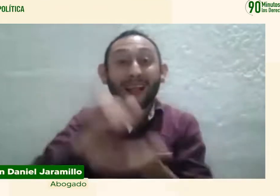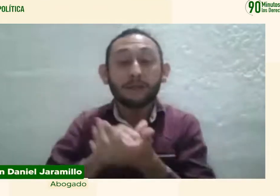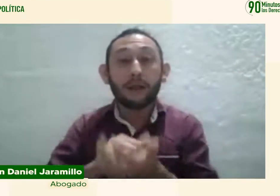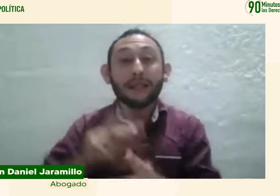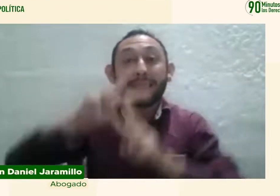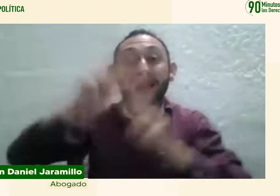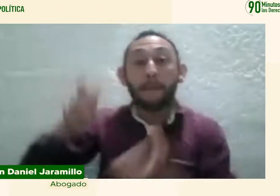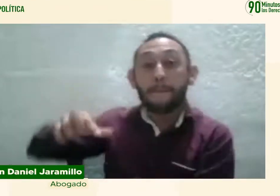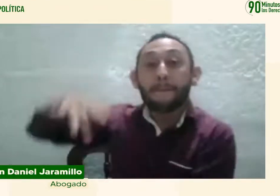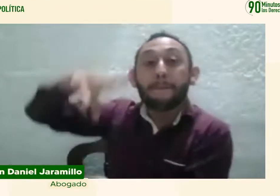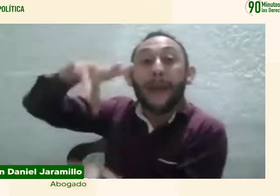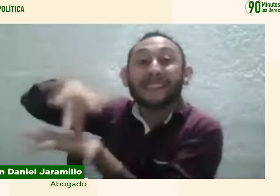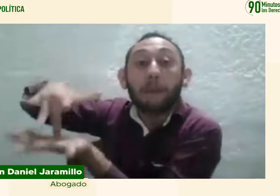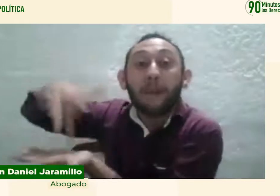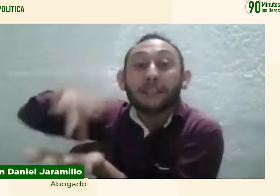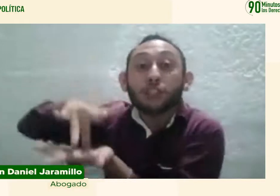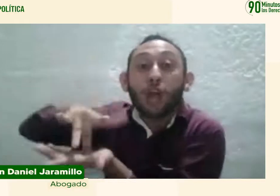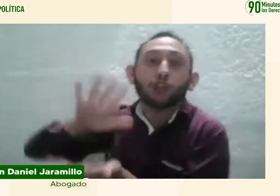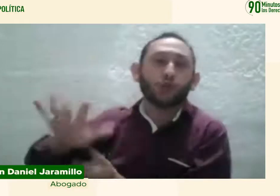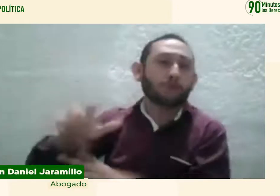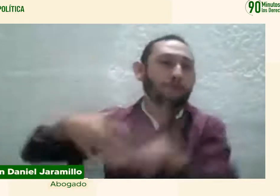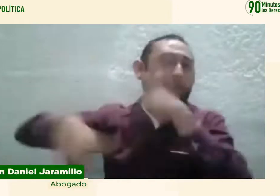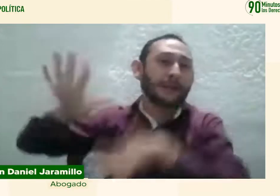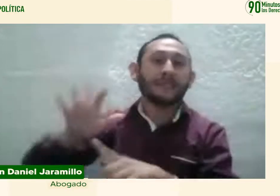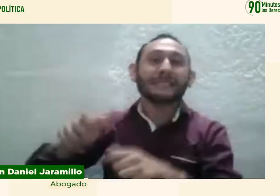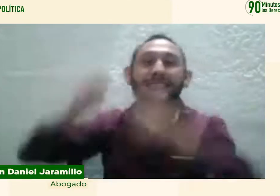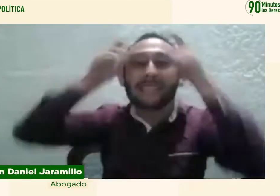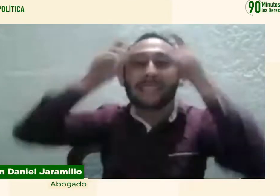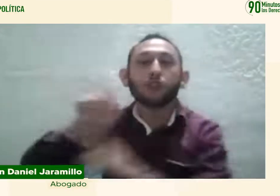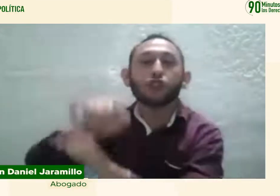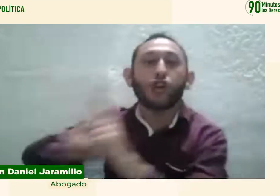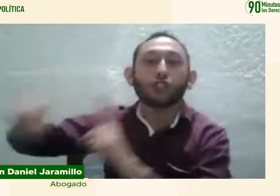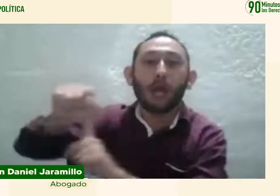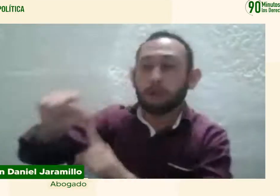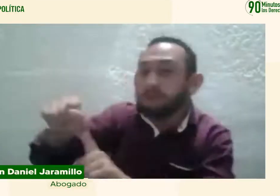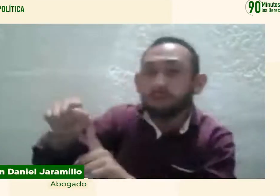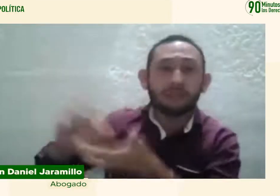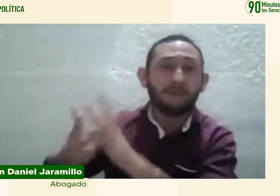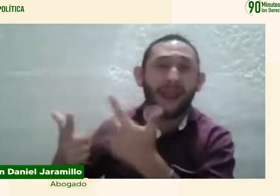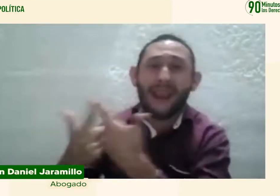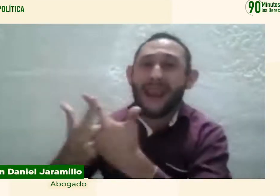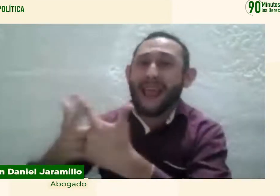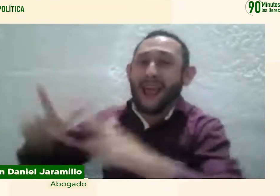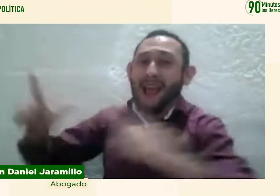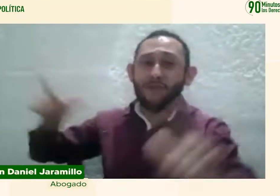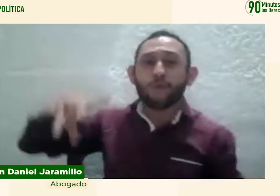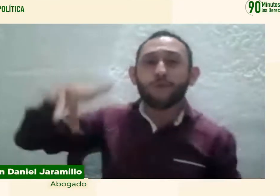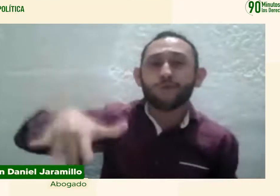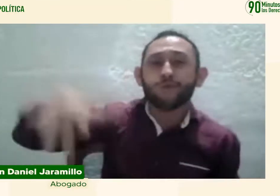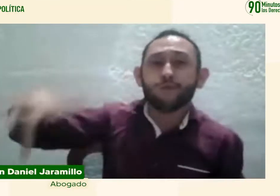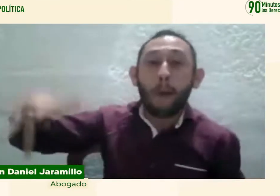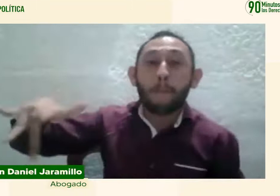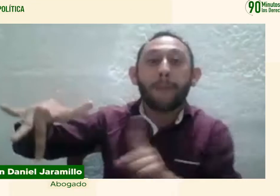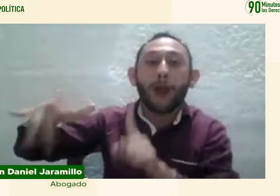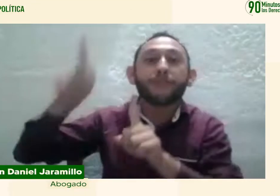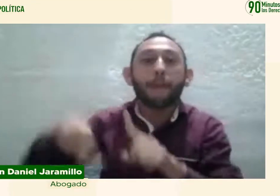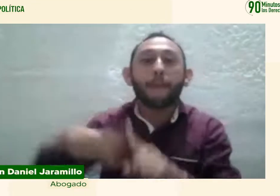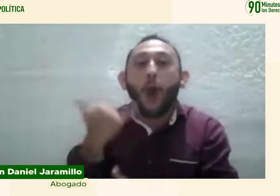normativa lo rige la idea es que este tema de participación se maneja sobre todo dentro de un estado social y se